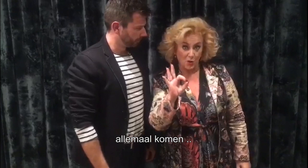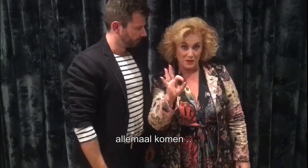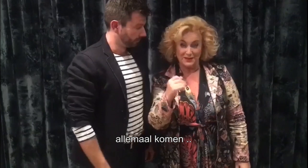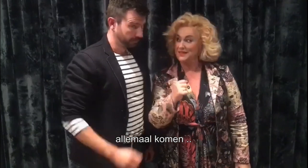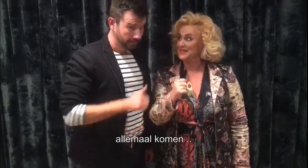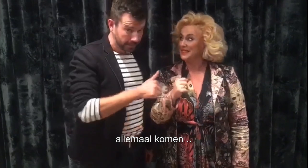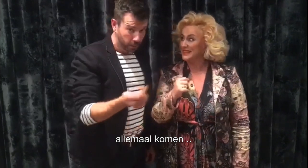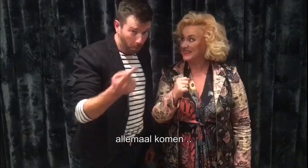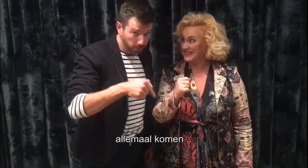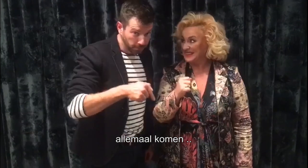komen.